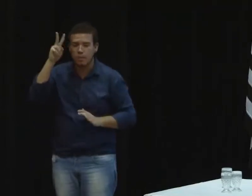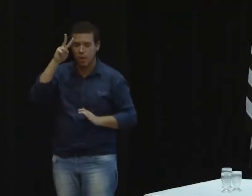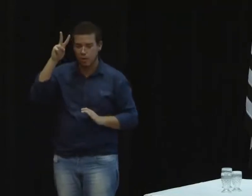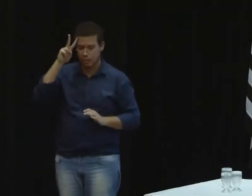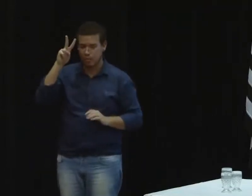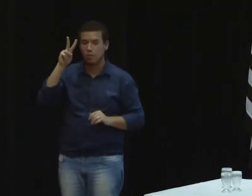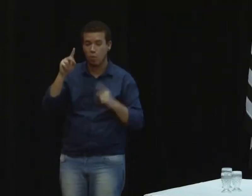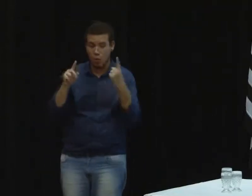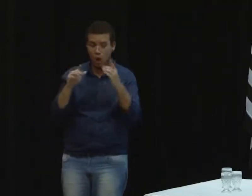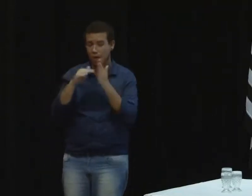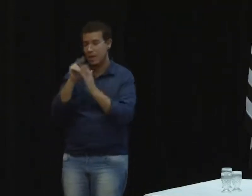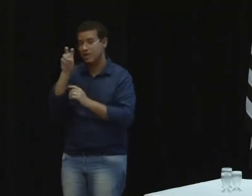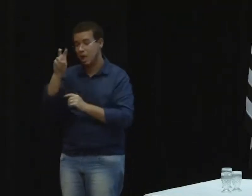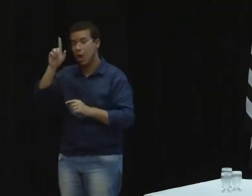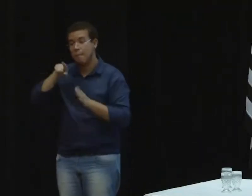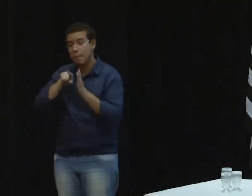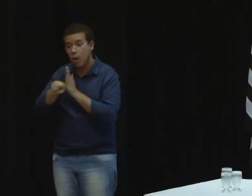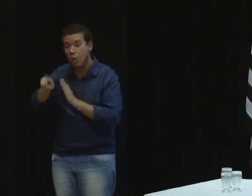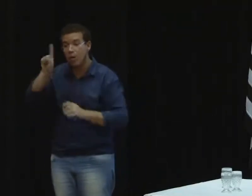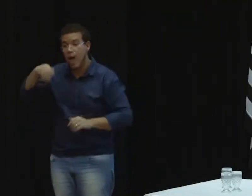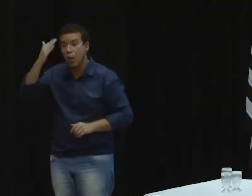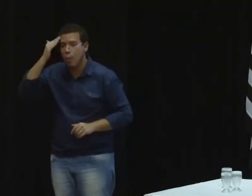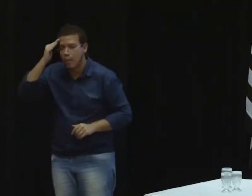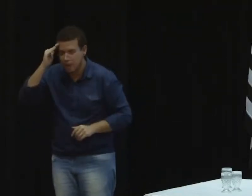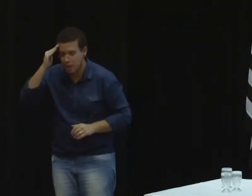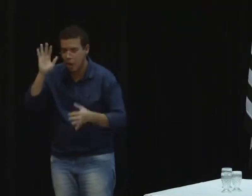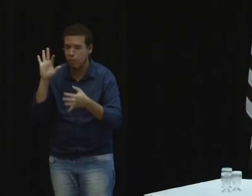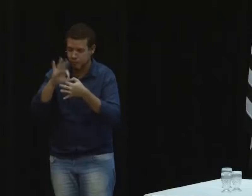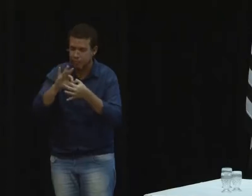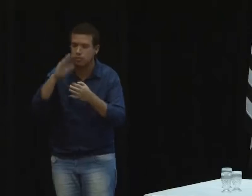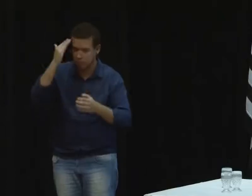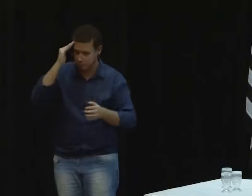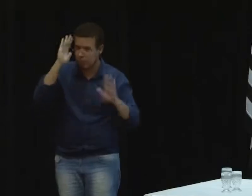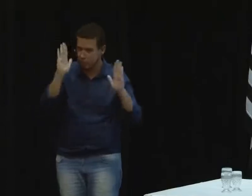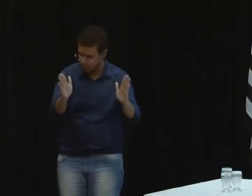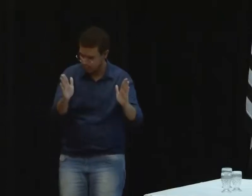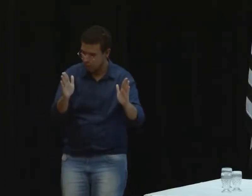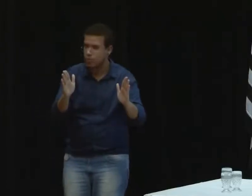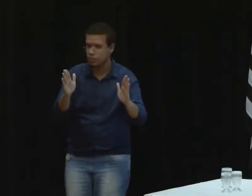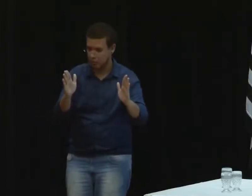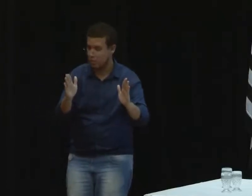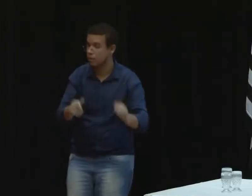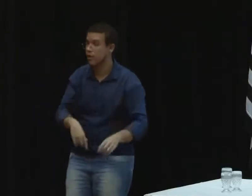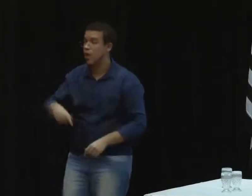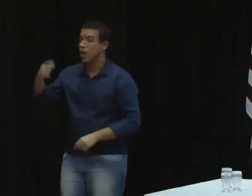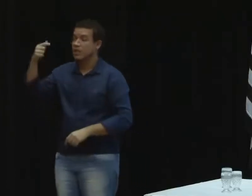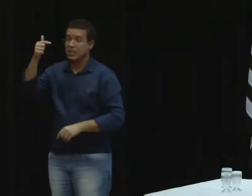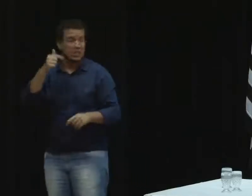Até de 1 a 5 perguntas sobre a compreensão da história.